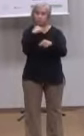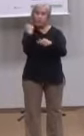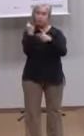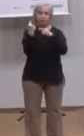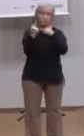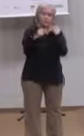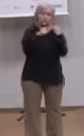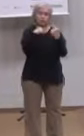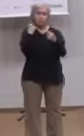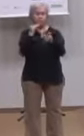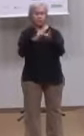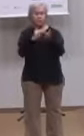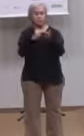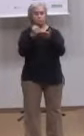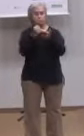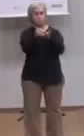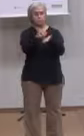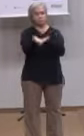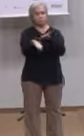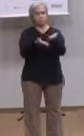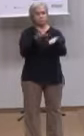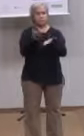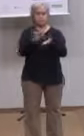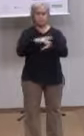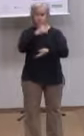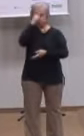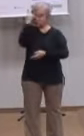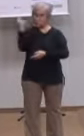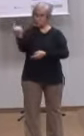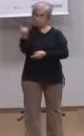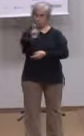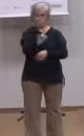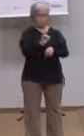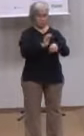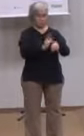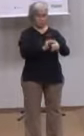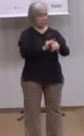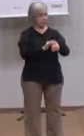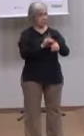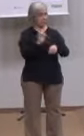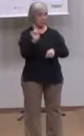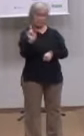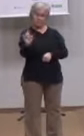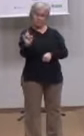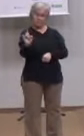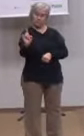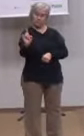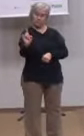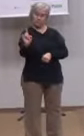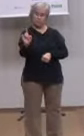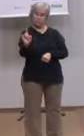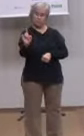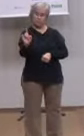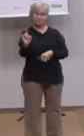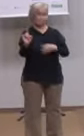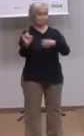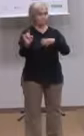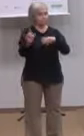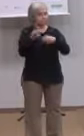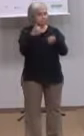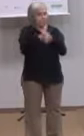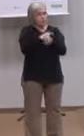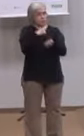por falta de assistência. A gente trouxe um paciente aqui hoje, ele está literalmente com o pé na